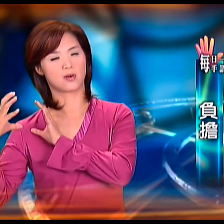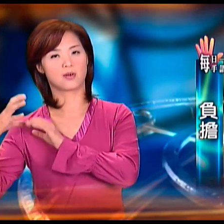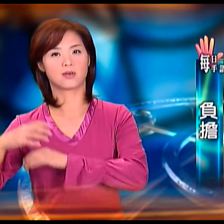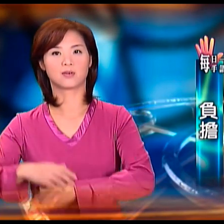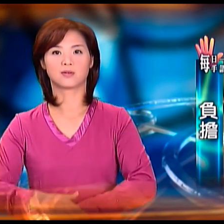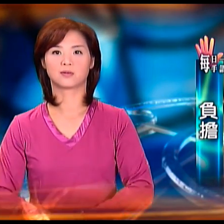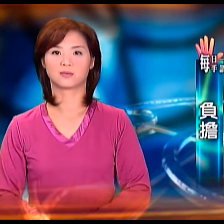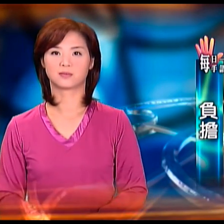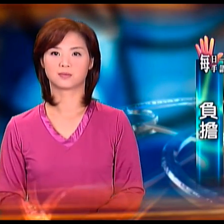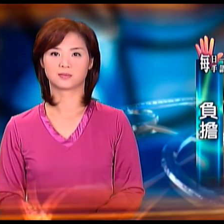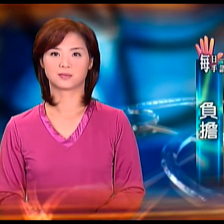负担。